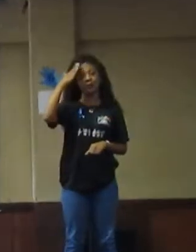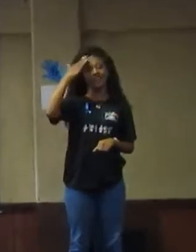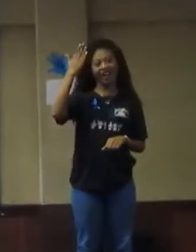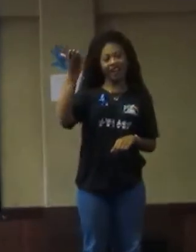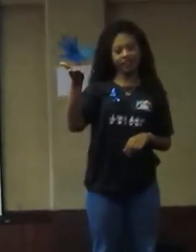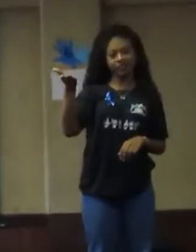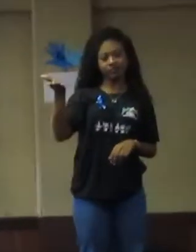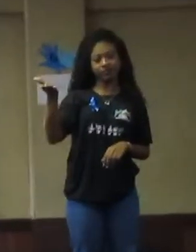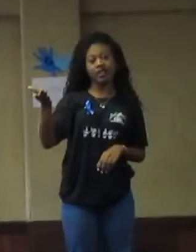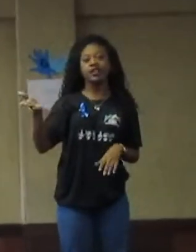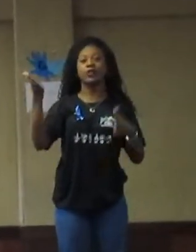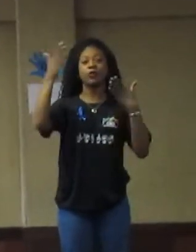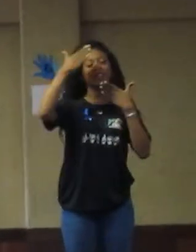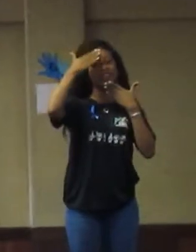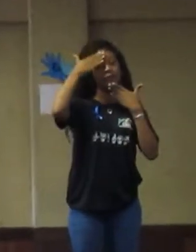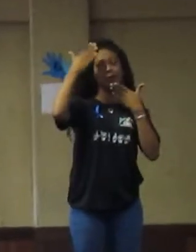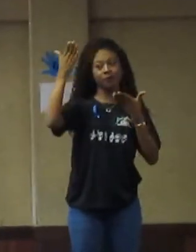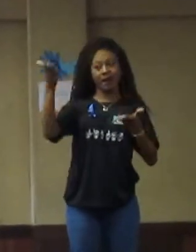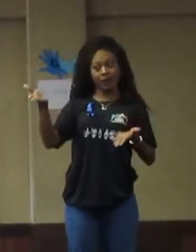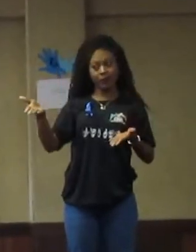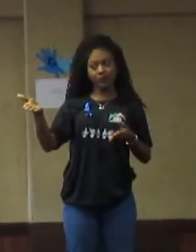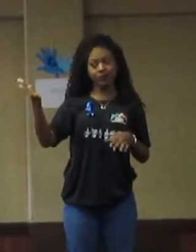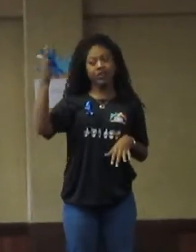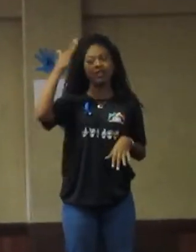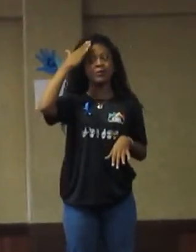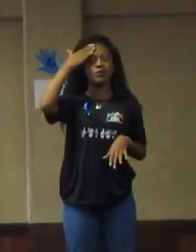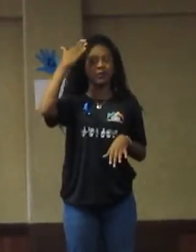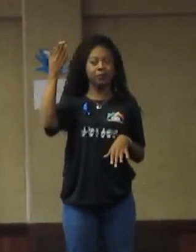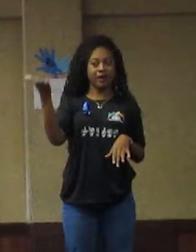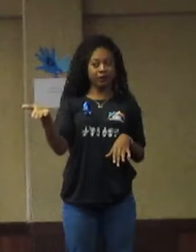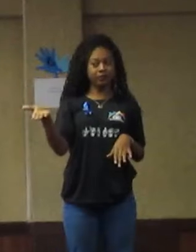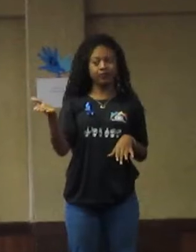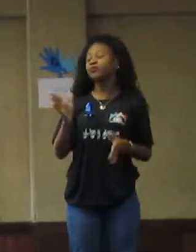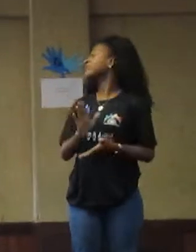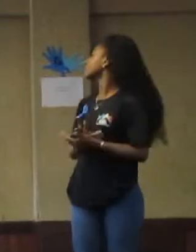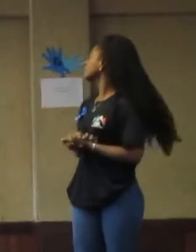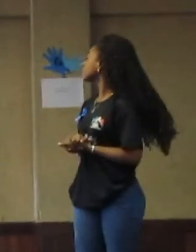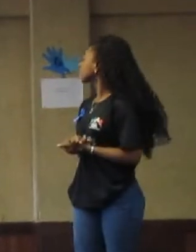O obrigada é o obrigada formal e o informal.